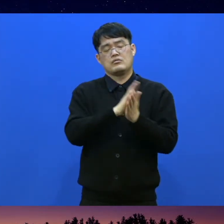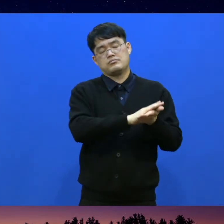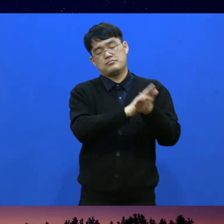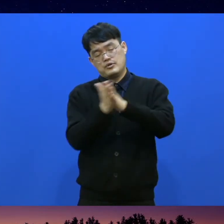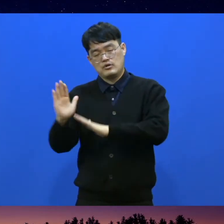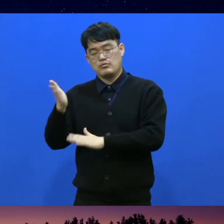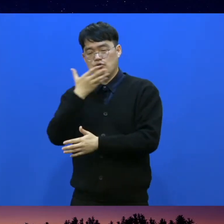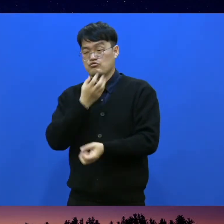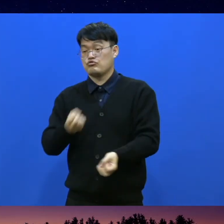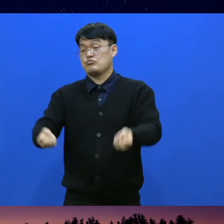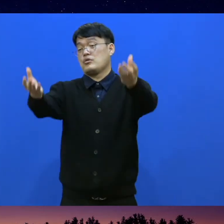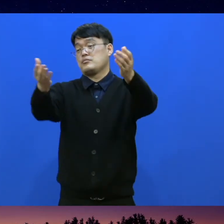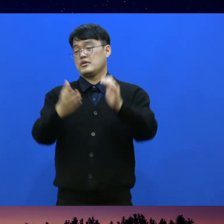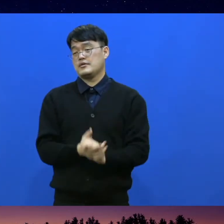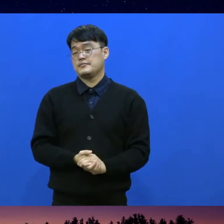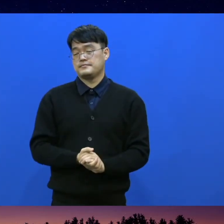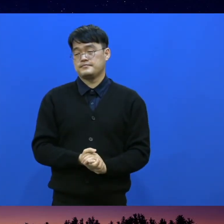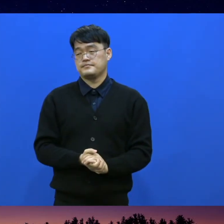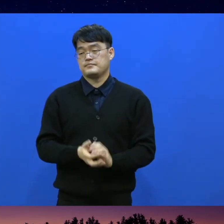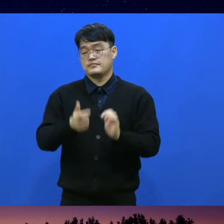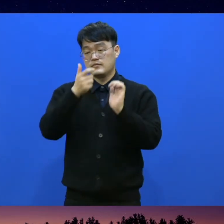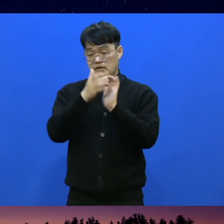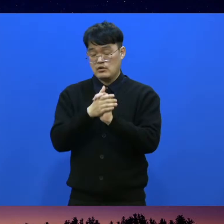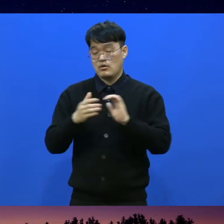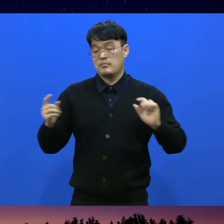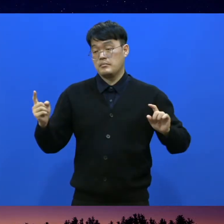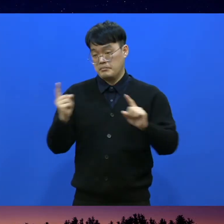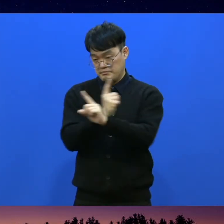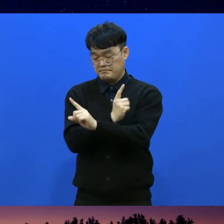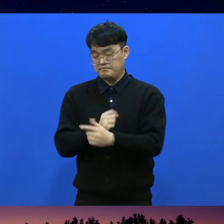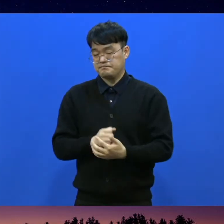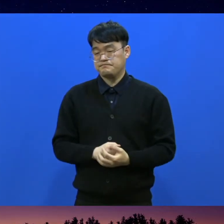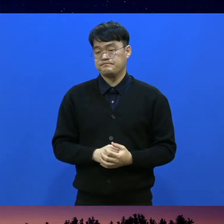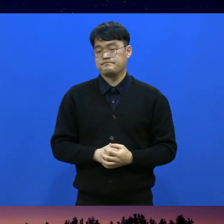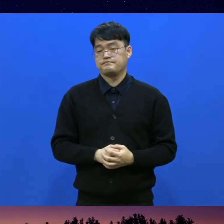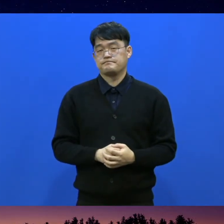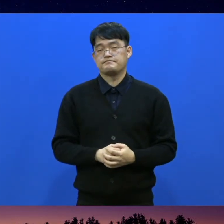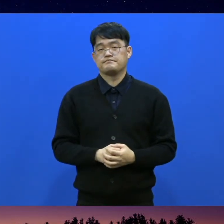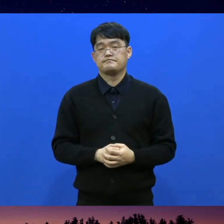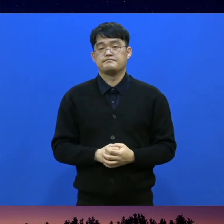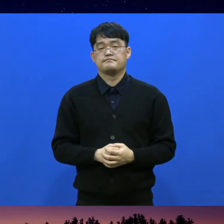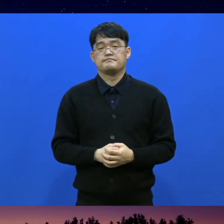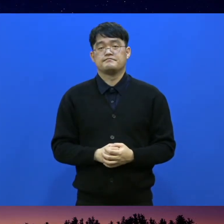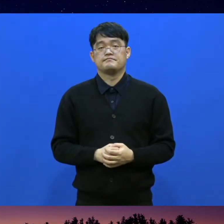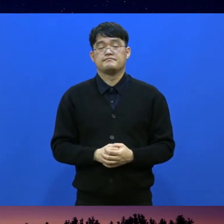여러분. 기도를 바꾸세요. 기도를 바꾸세요.